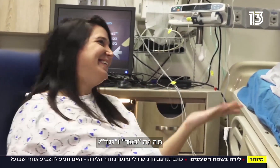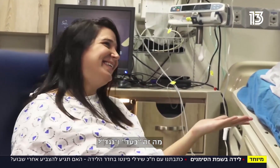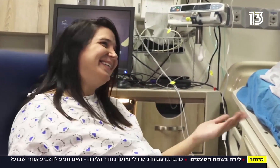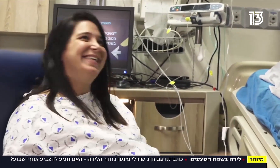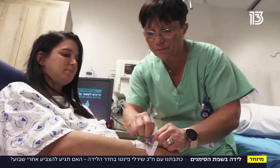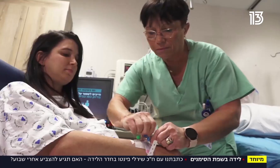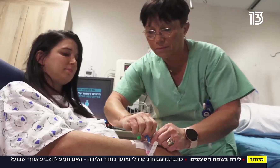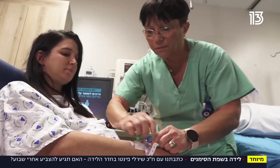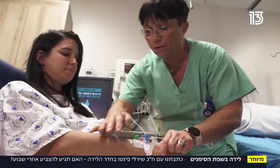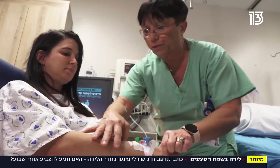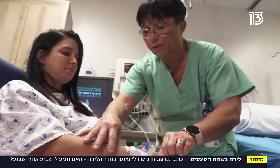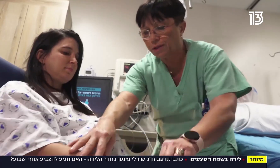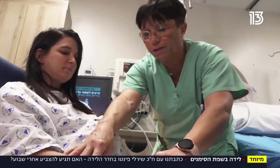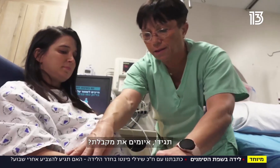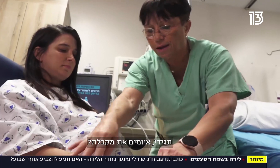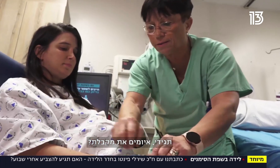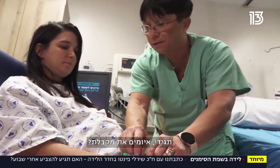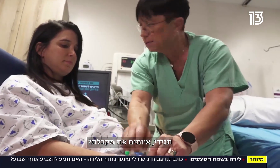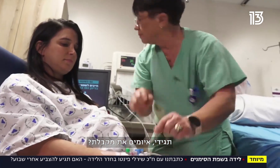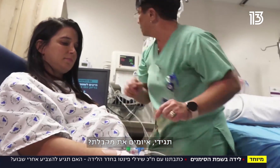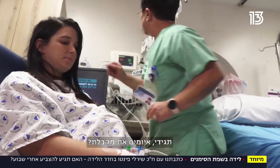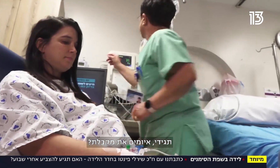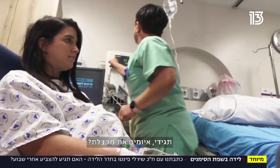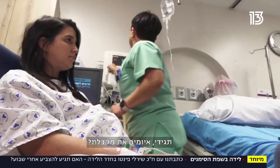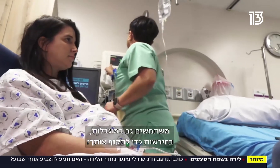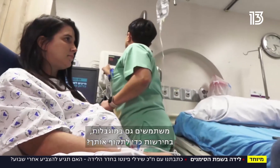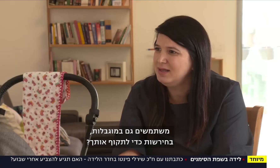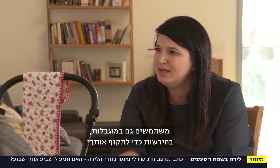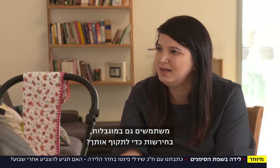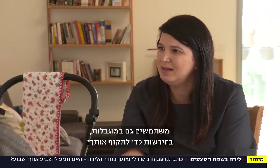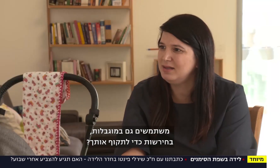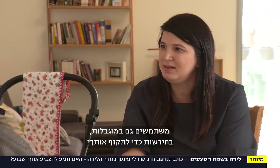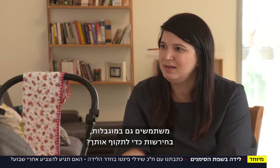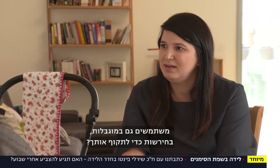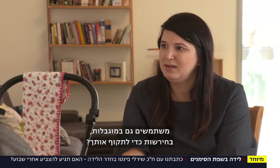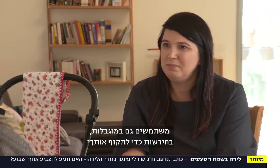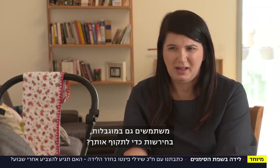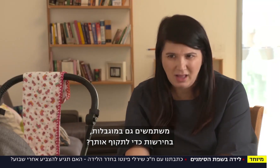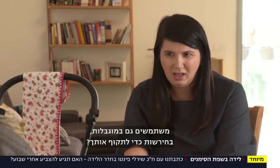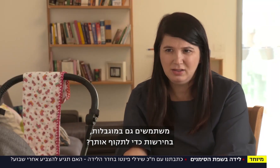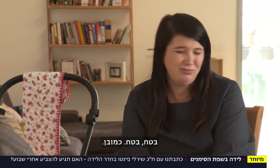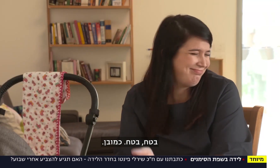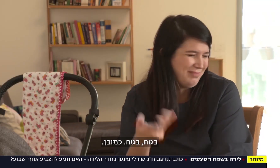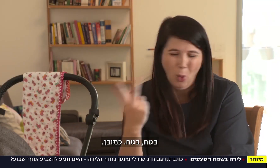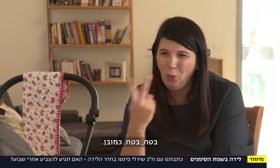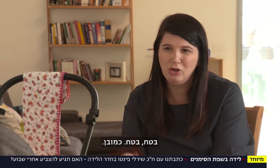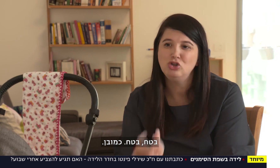ונגד. תגידי, איומים את מקבלת? משתמשים גם במוגבלות, בחרשות כדי לתקוף אותך? בטח, בטח,